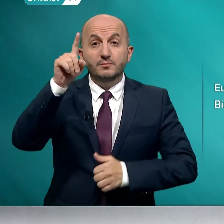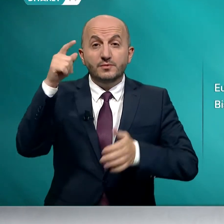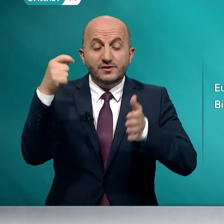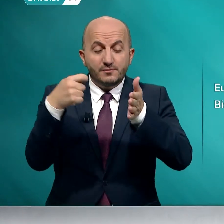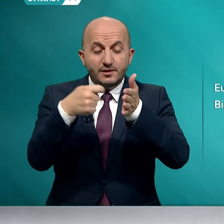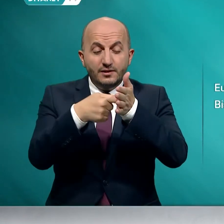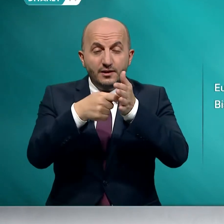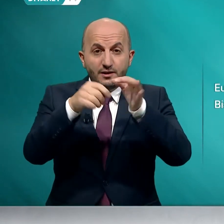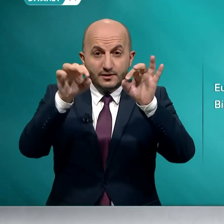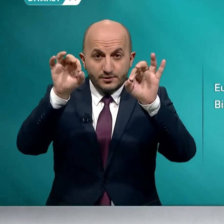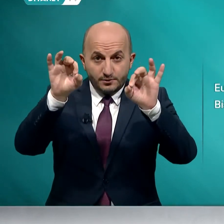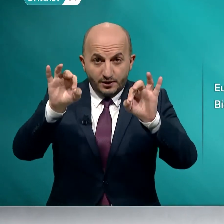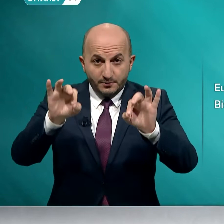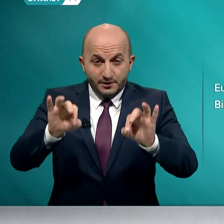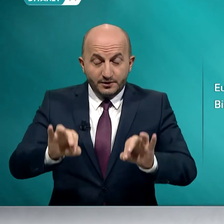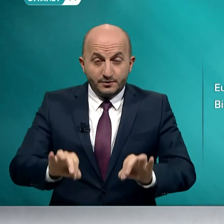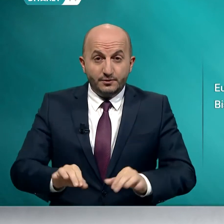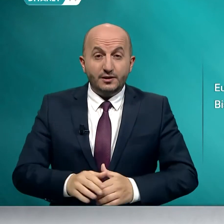mineşşeytanirracim.